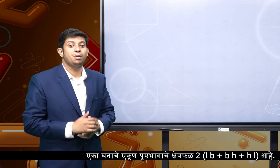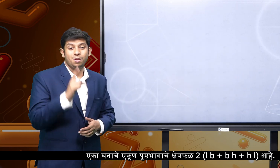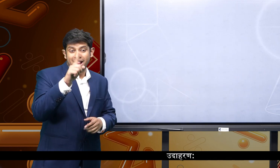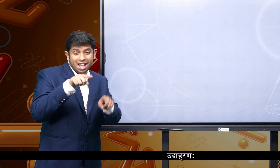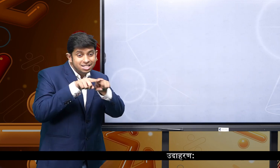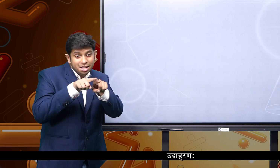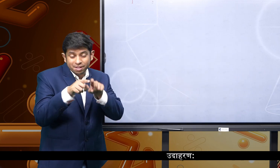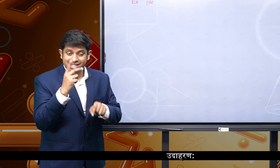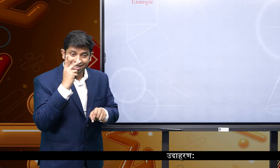उदाहरण,